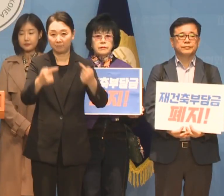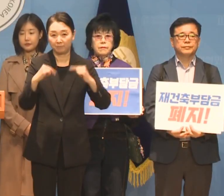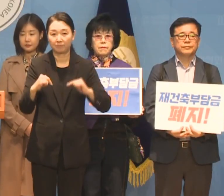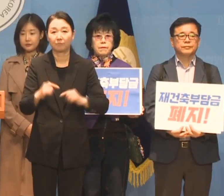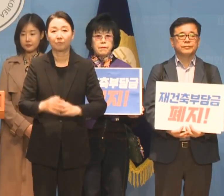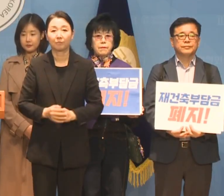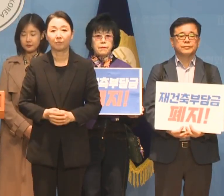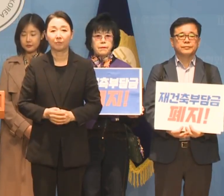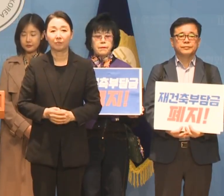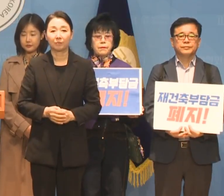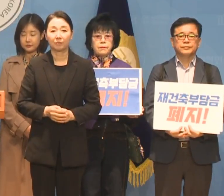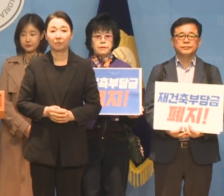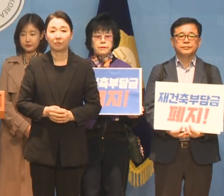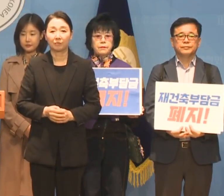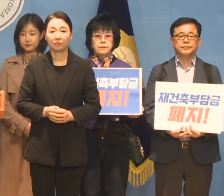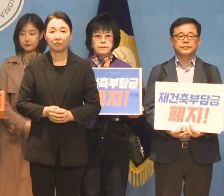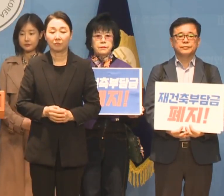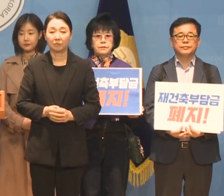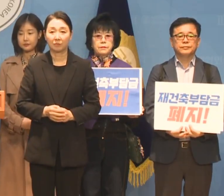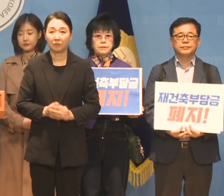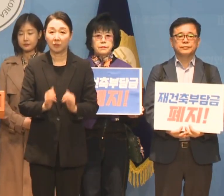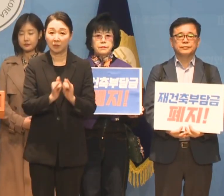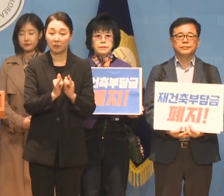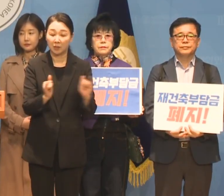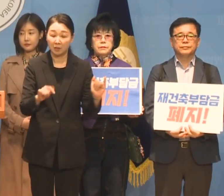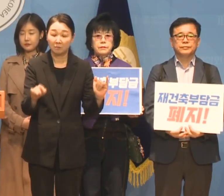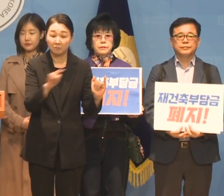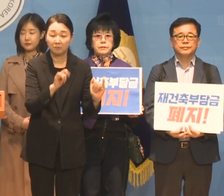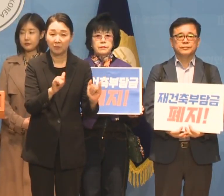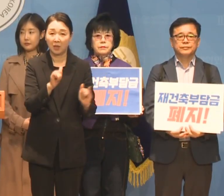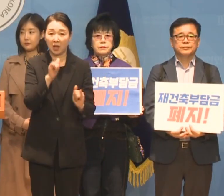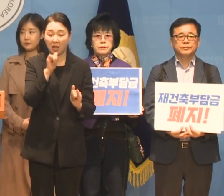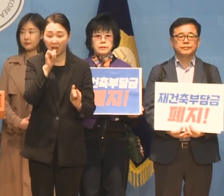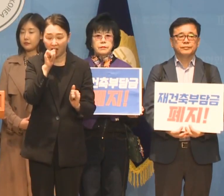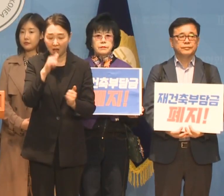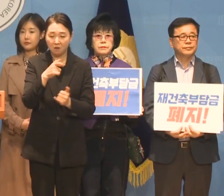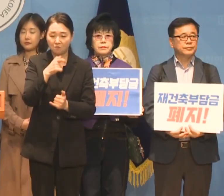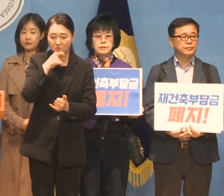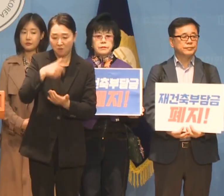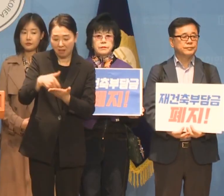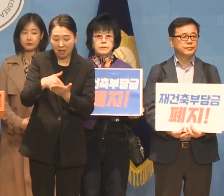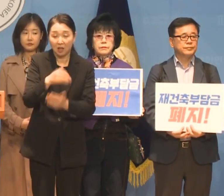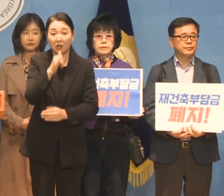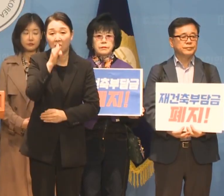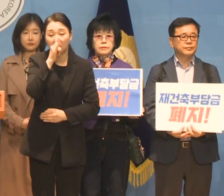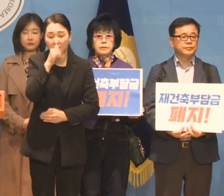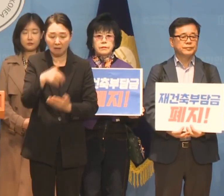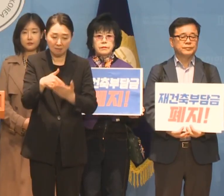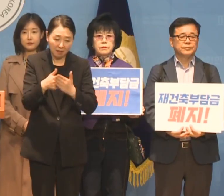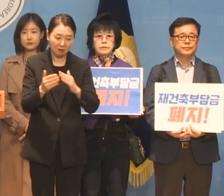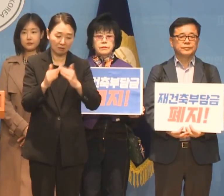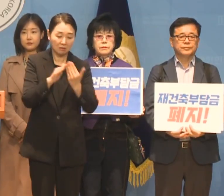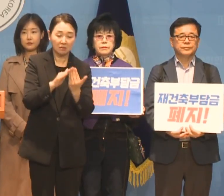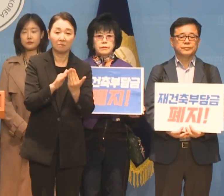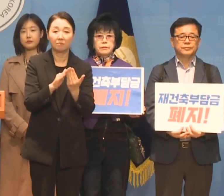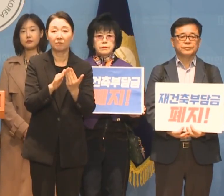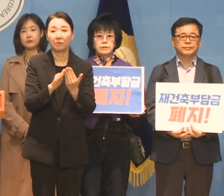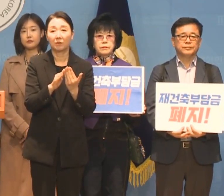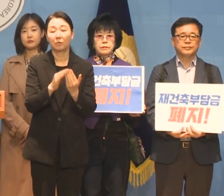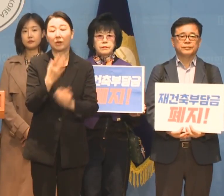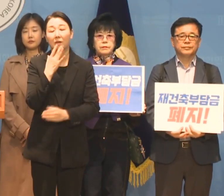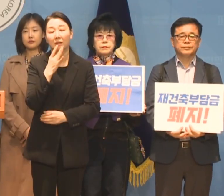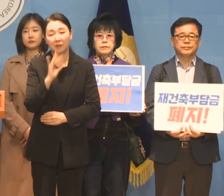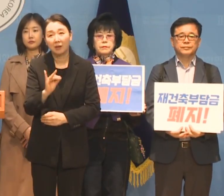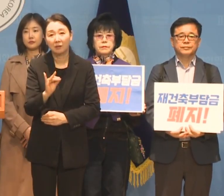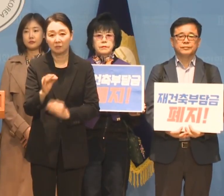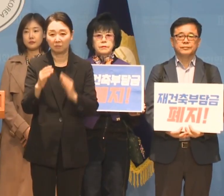있습니다. 주민분들은 녹물이 나오는 낡은 주거 환경 속에서 당연히 누려야 할 주거의